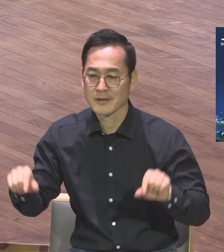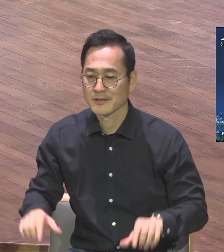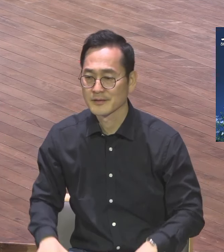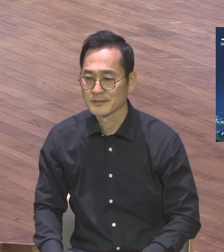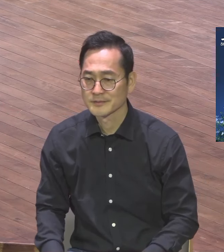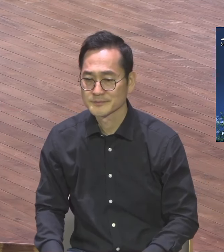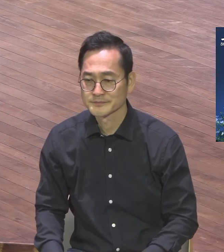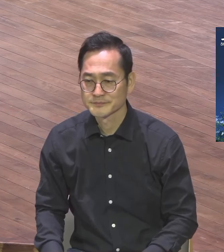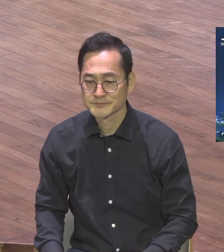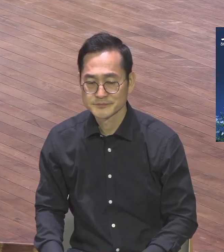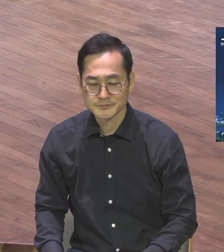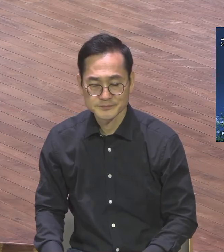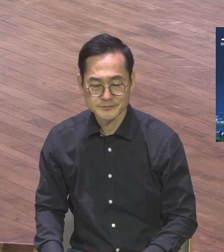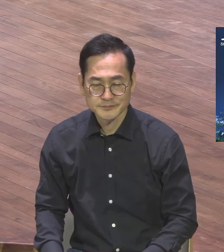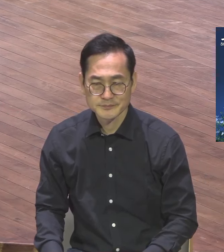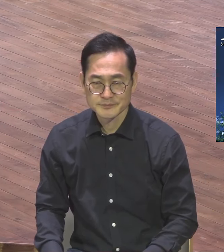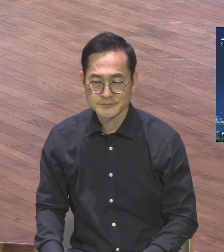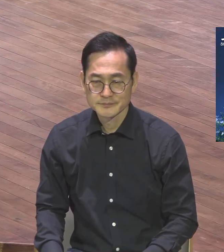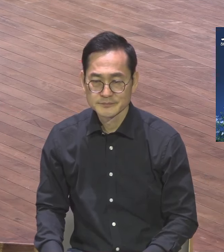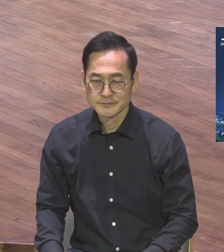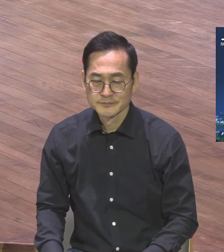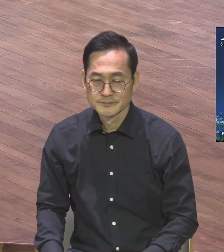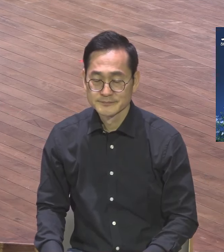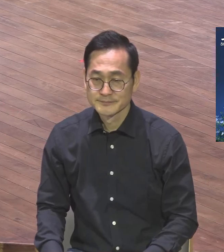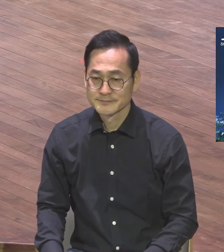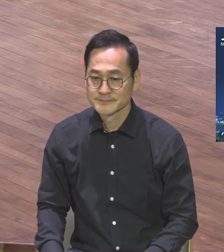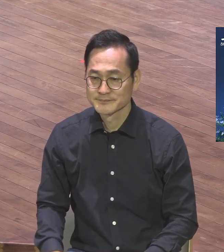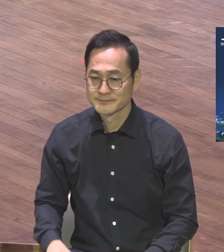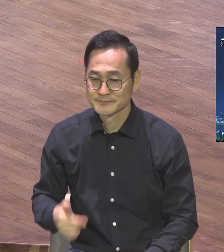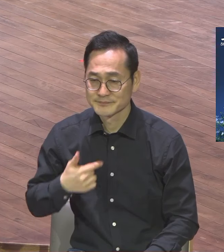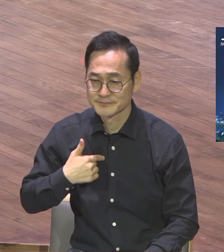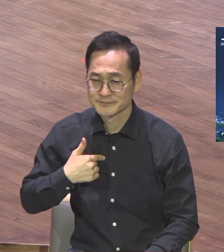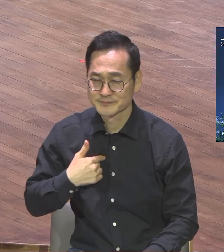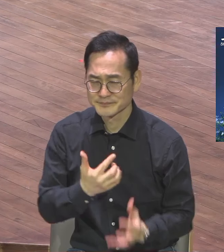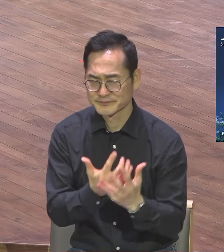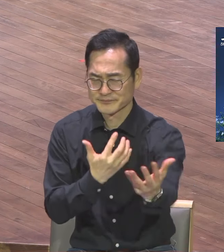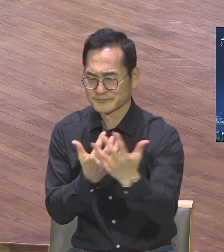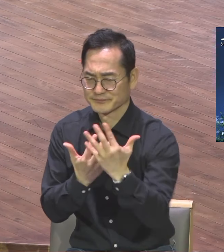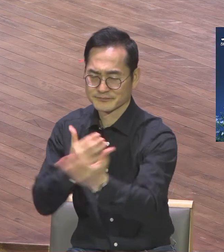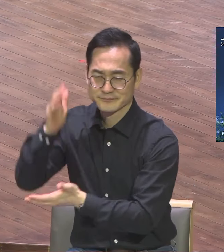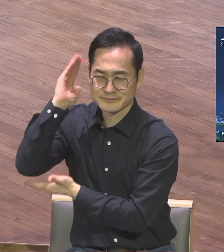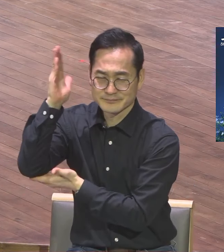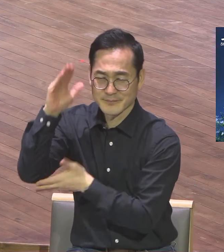제가 선교사 특강을 통해서 이 부분을 강조하면서 마무리를 했는데요.